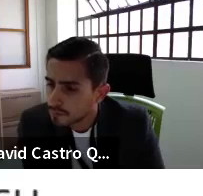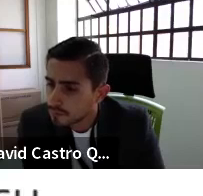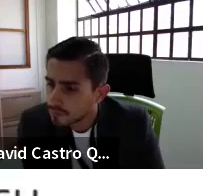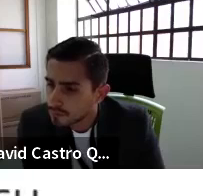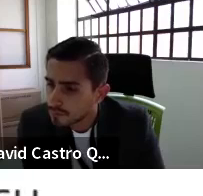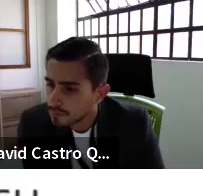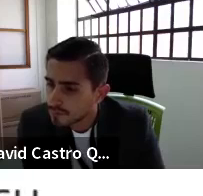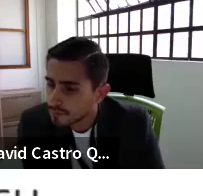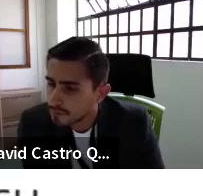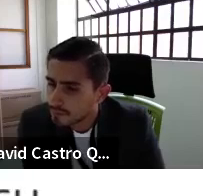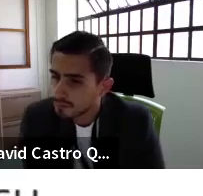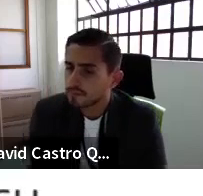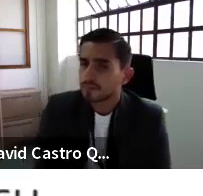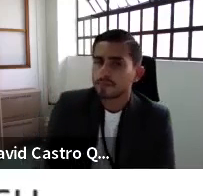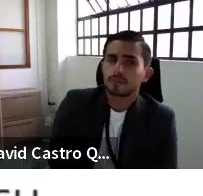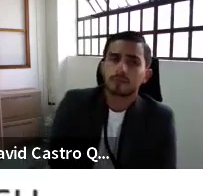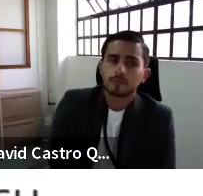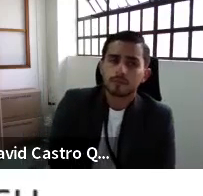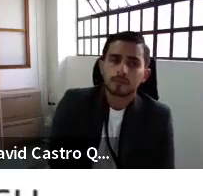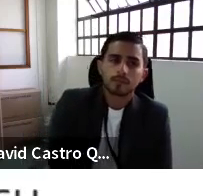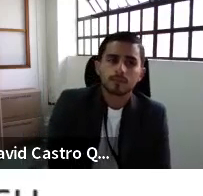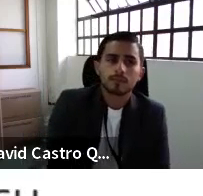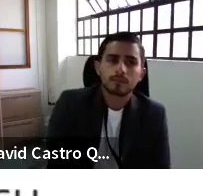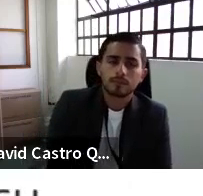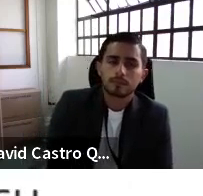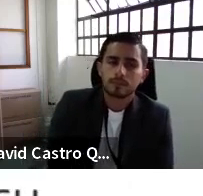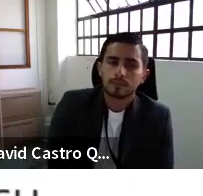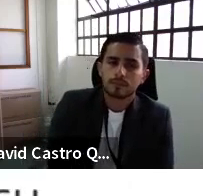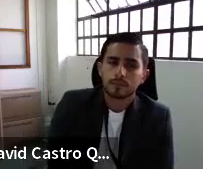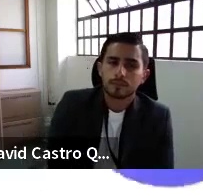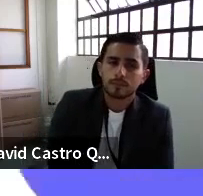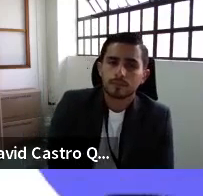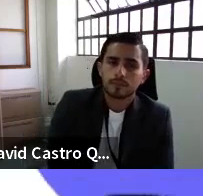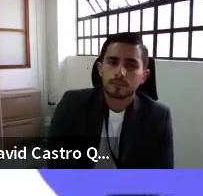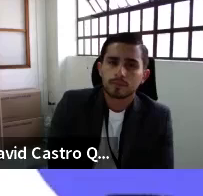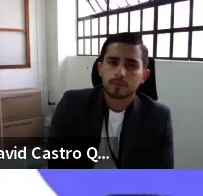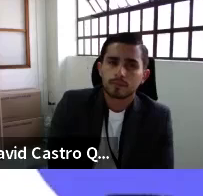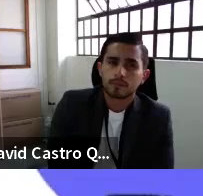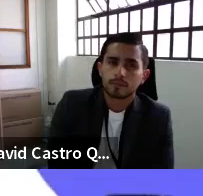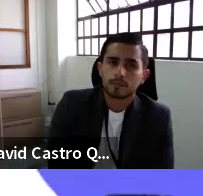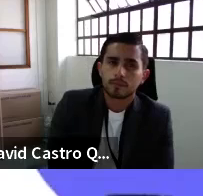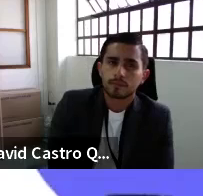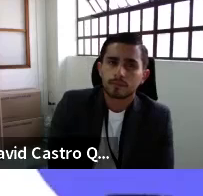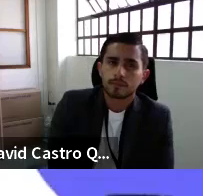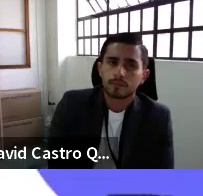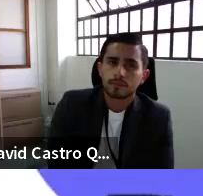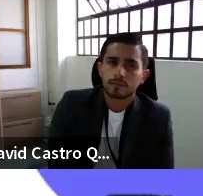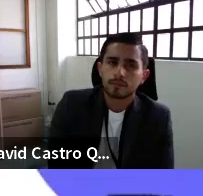tos y fiebre con los días perdió el gusto y el olfato sentí miedo cuando mi hija comenzó con los